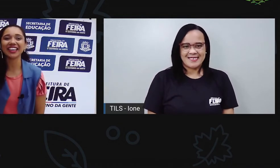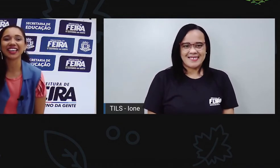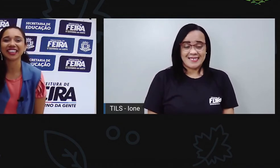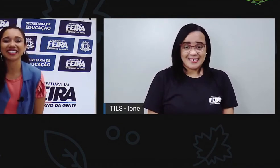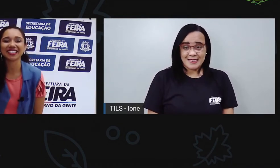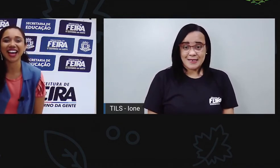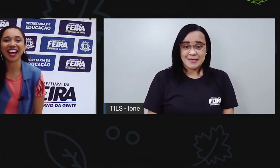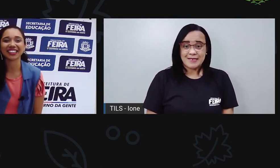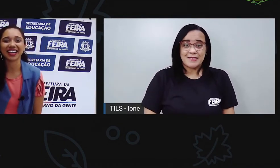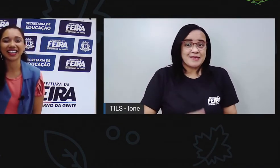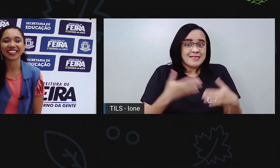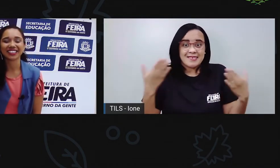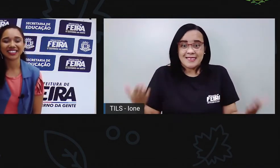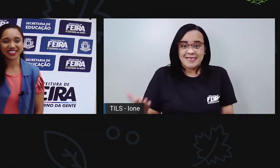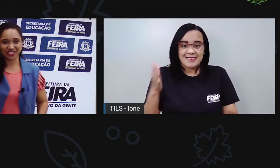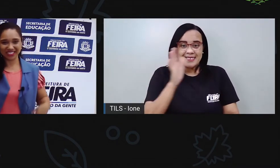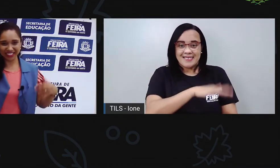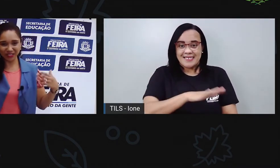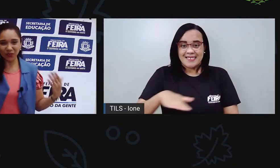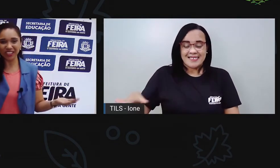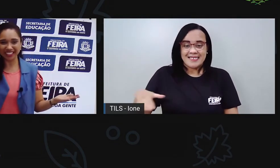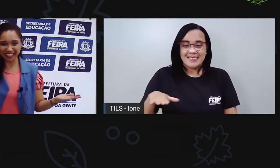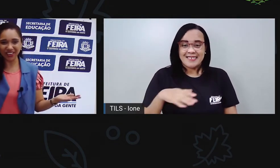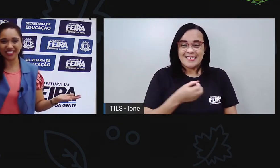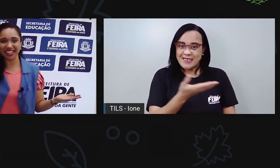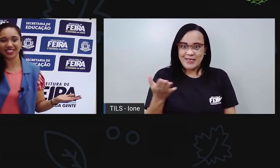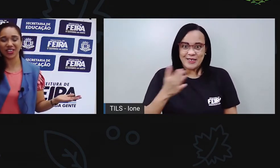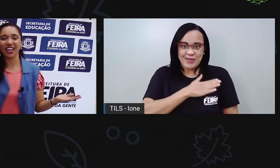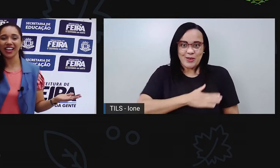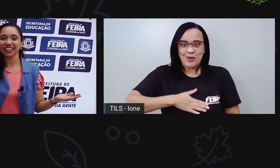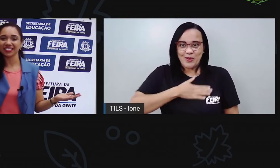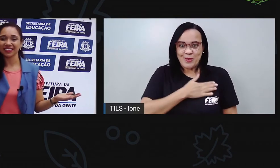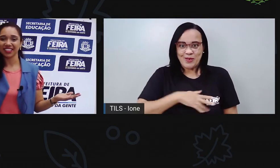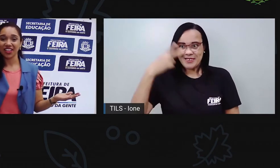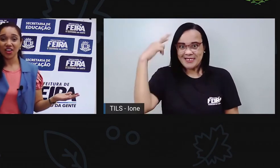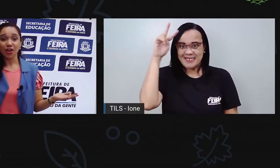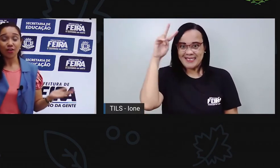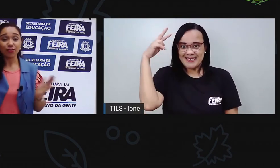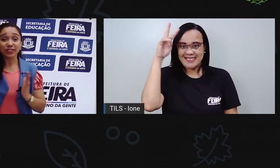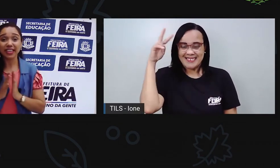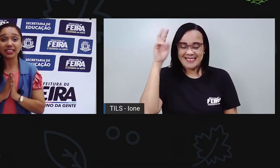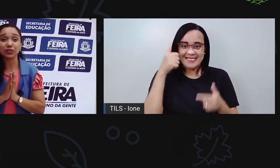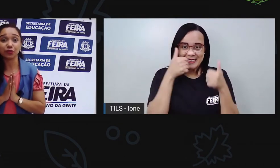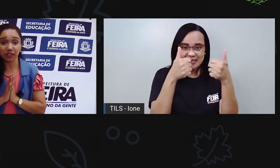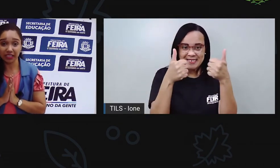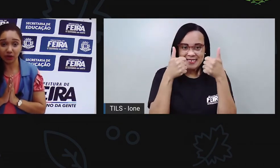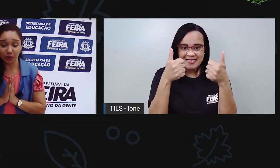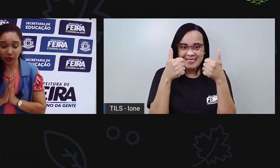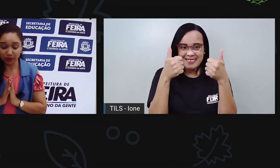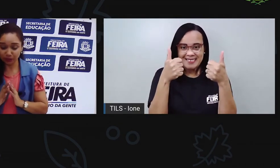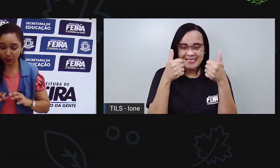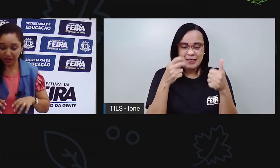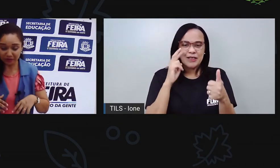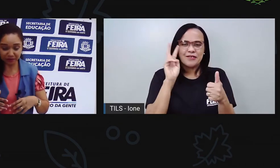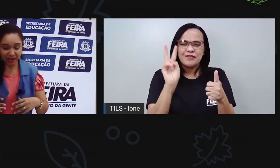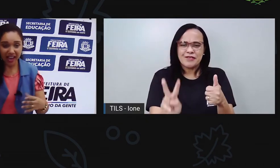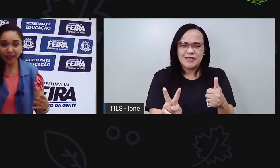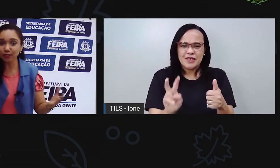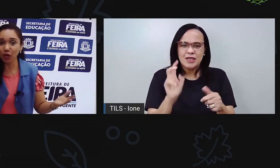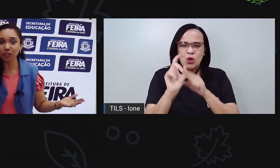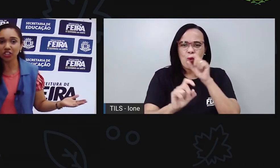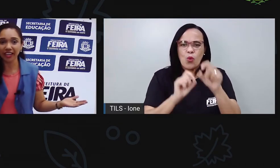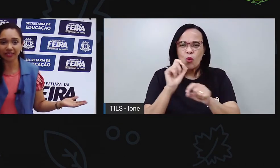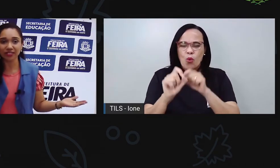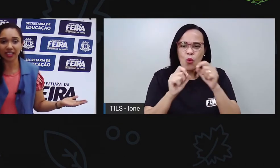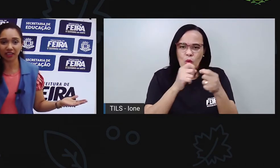E aí, criançada? Vocês curtiram essa história? Vocês viram que eu explorei